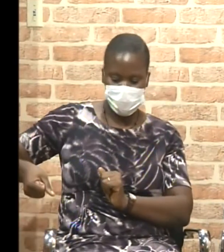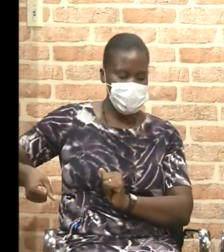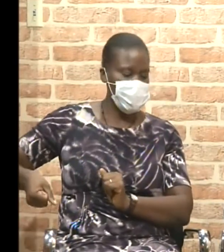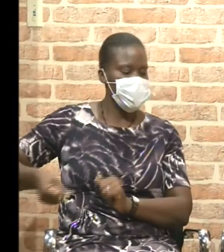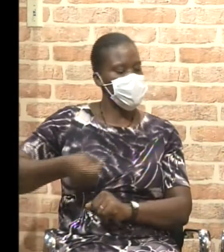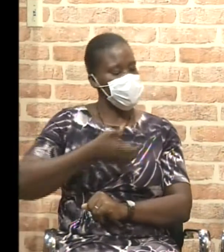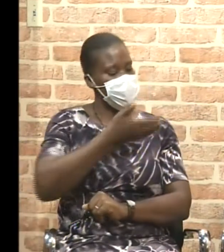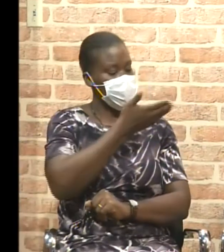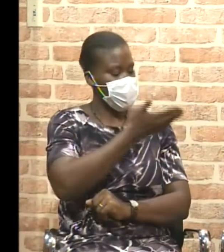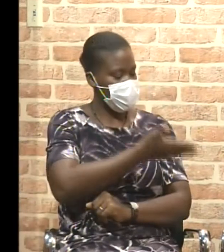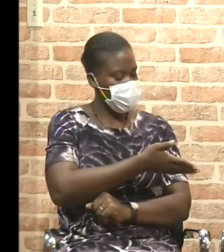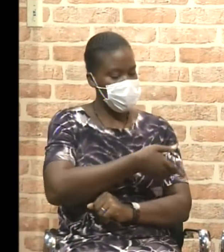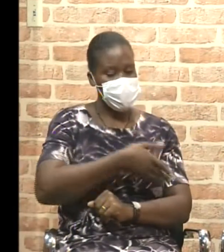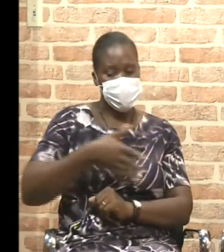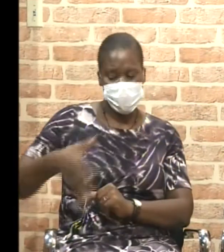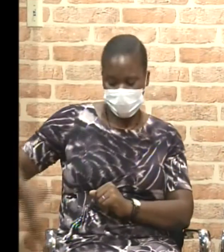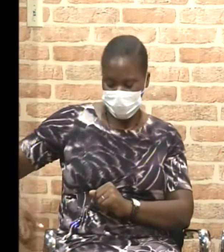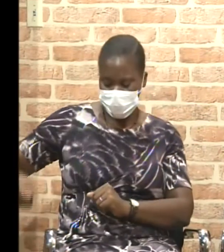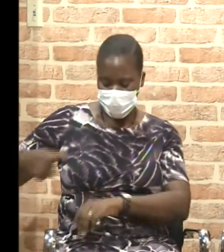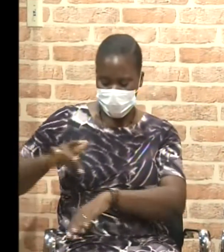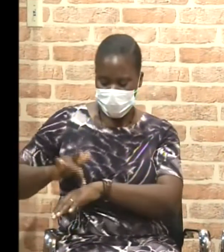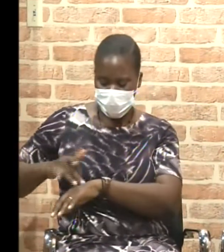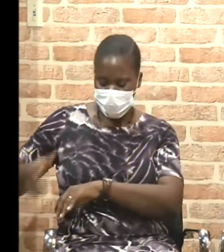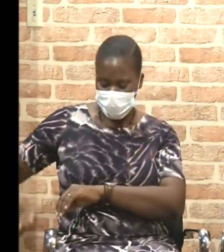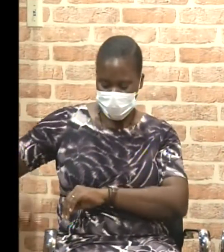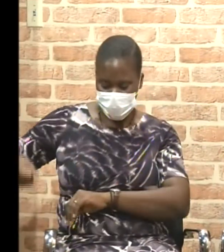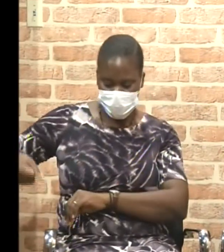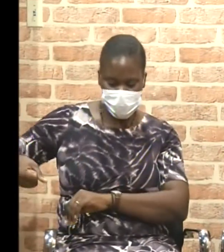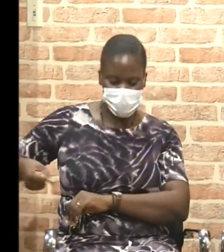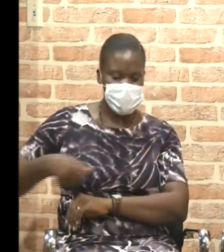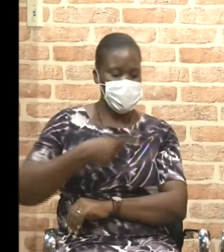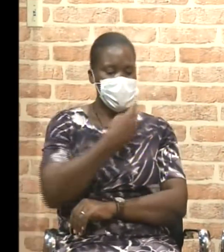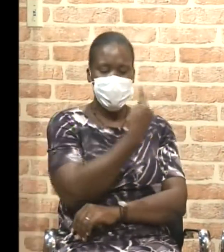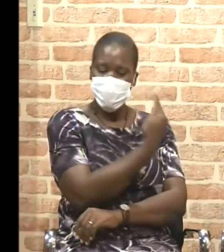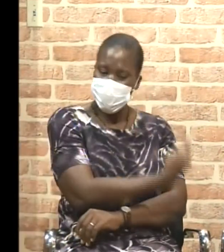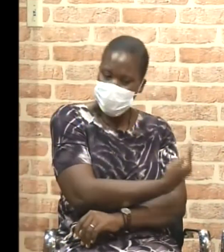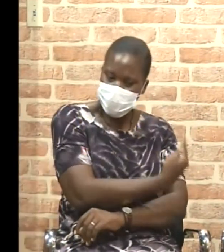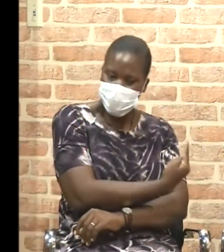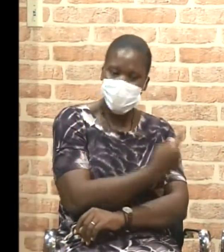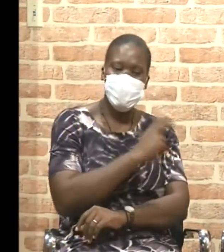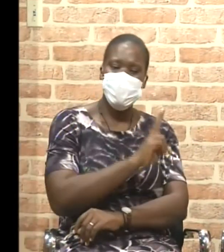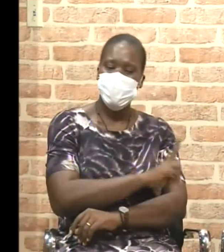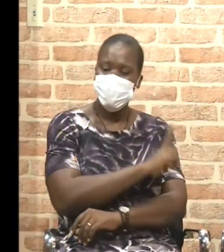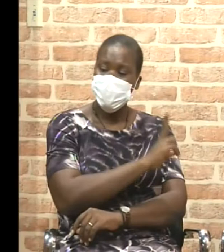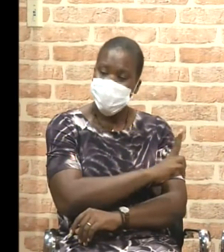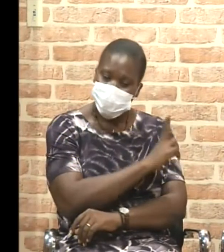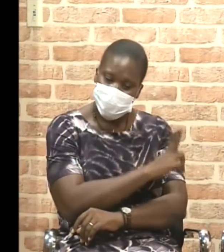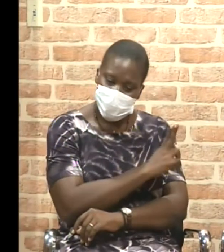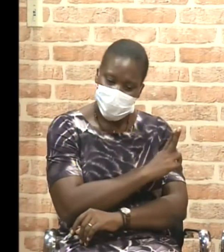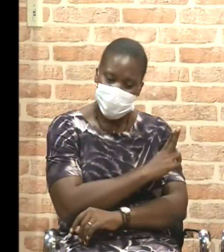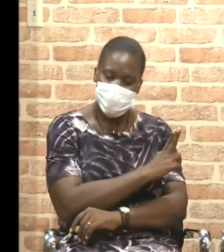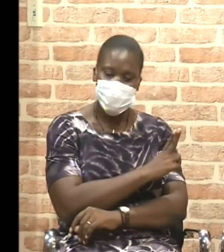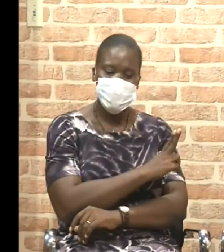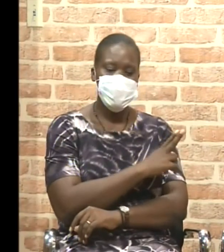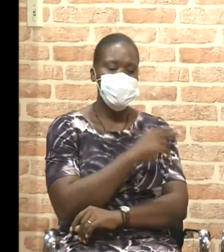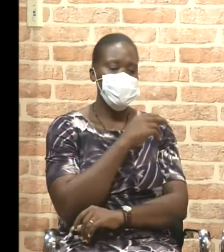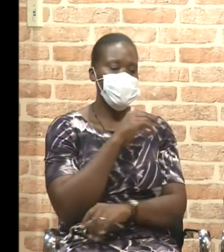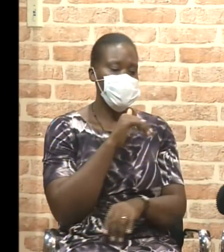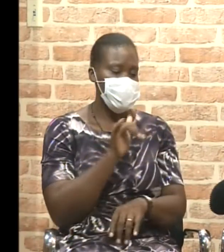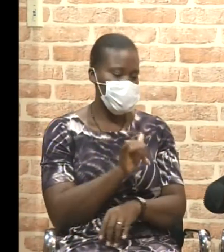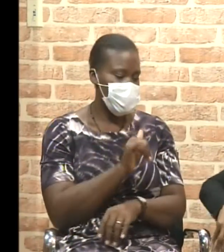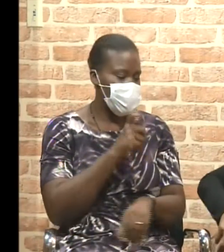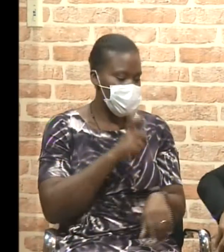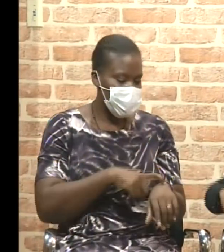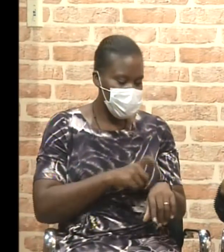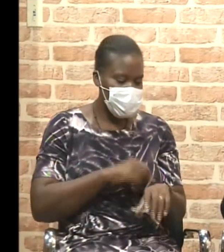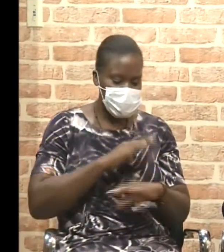pam moi moyen souvent, mais c'est seulement qui utilise canne moi, pas gagne en pile monde qui moyen, mais en même temps tout étant donné que